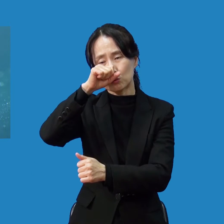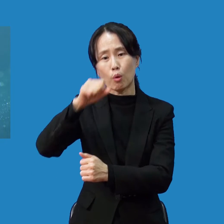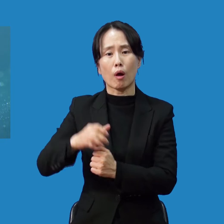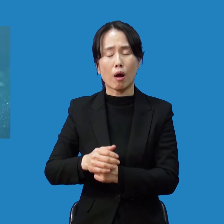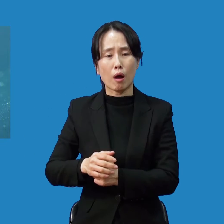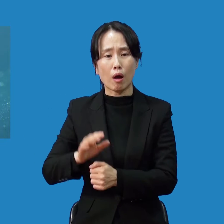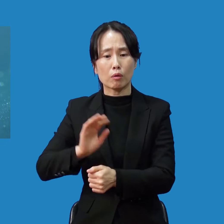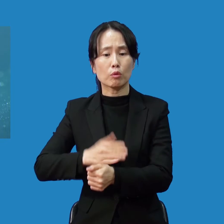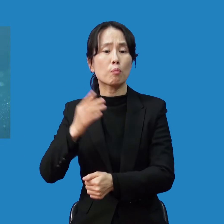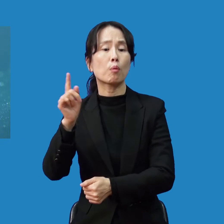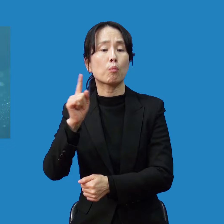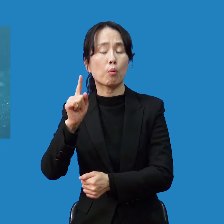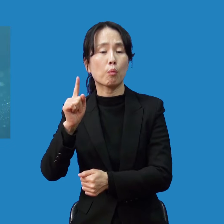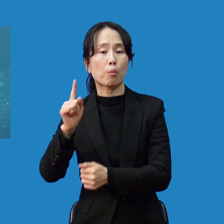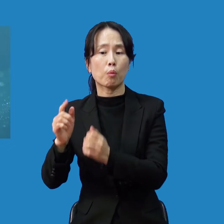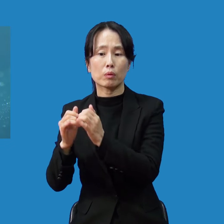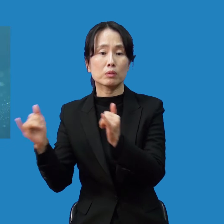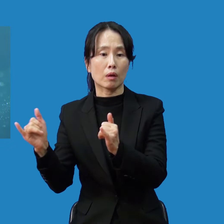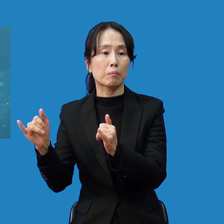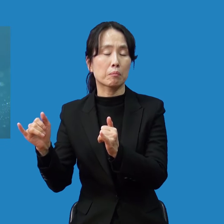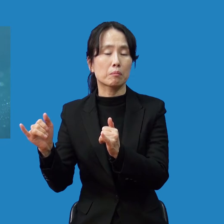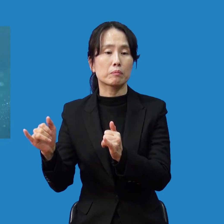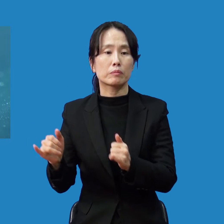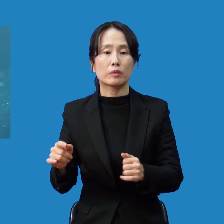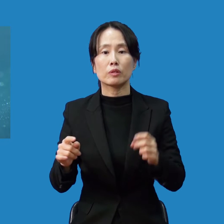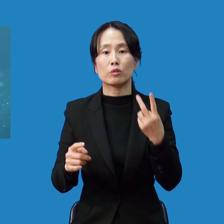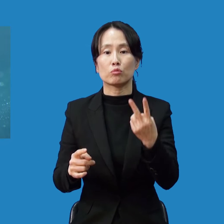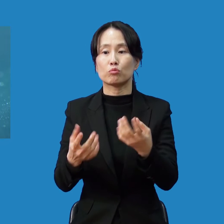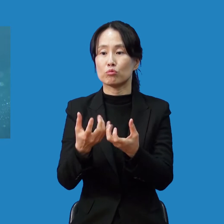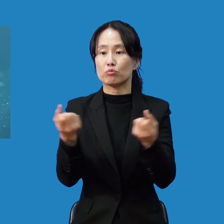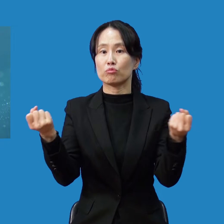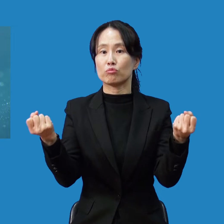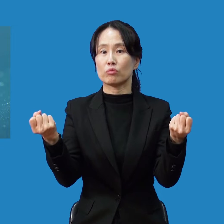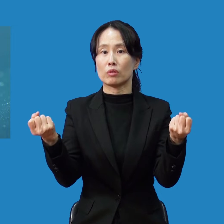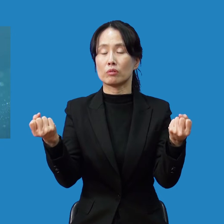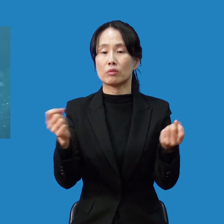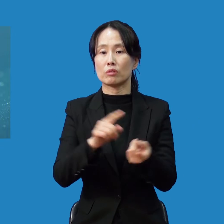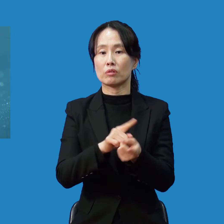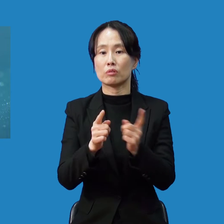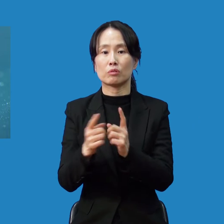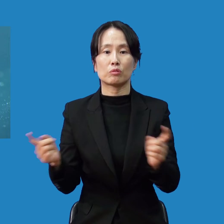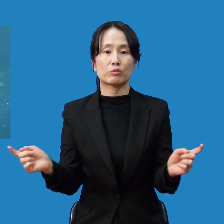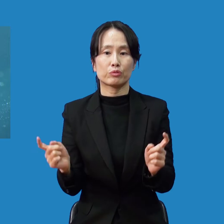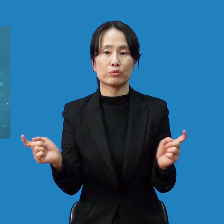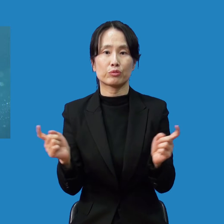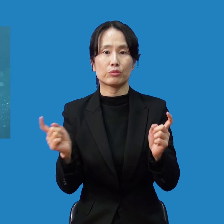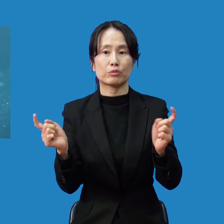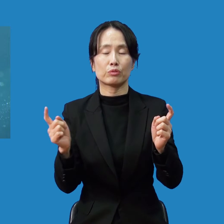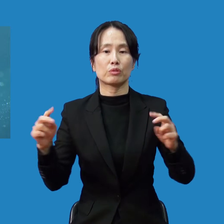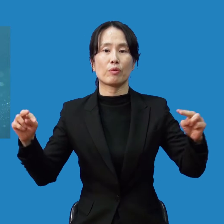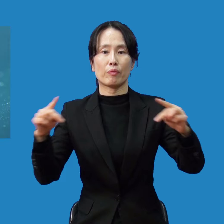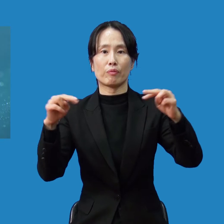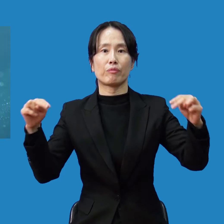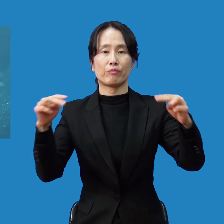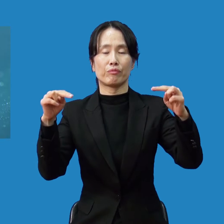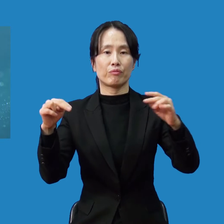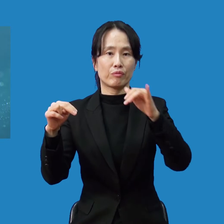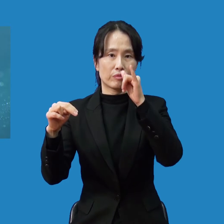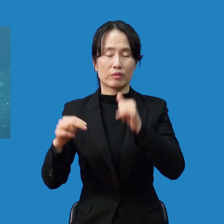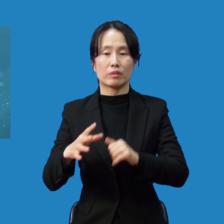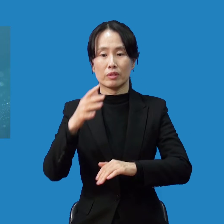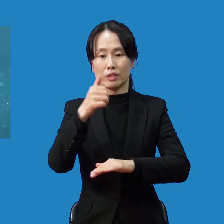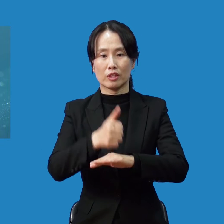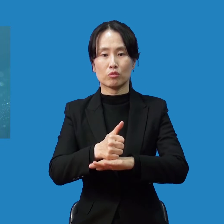뭐가 잘못되었느냐 하는 쪽과 두 쪽이 나누어져서 싸움이 일어났습니다.